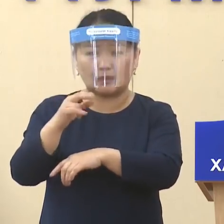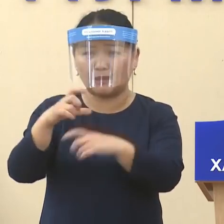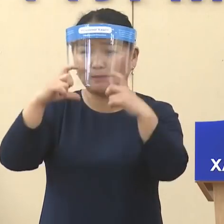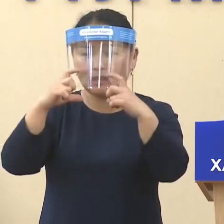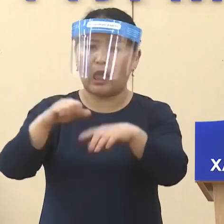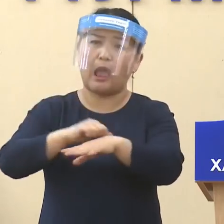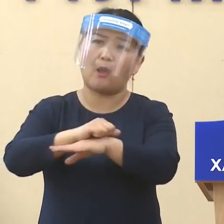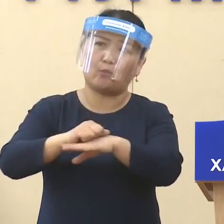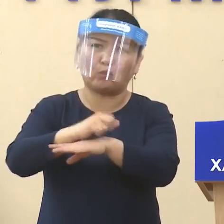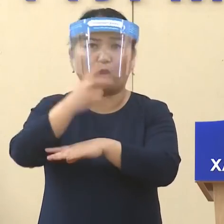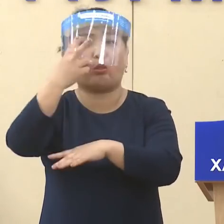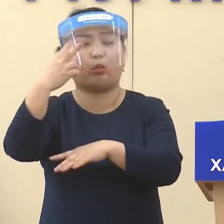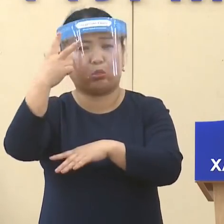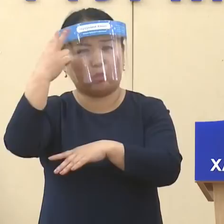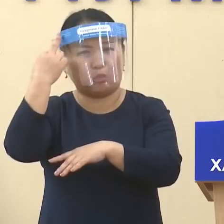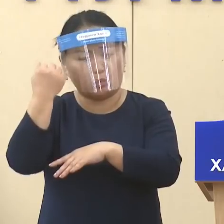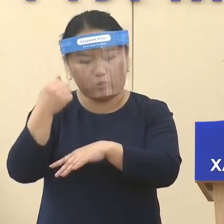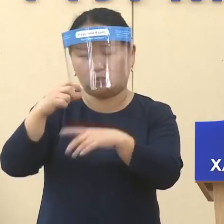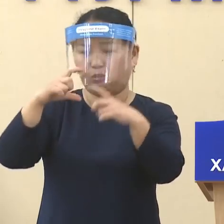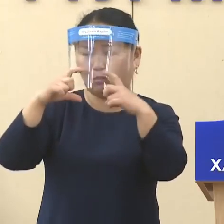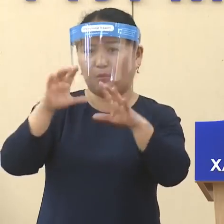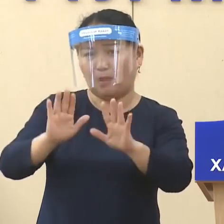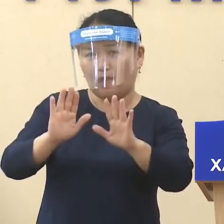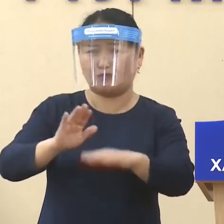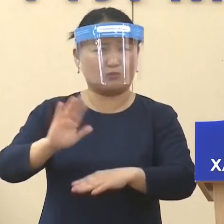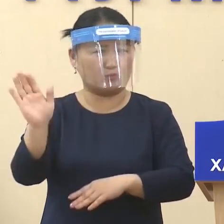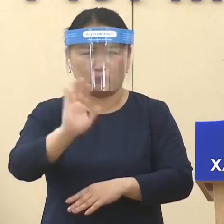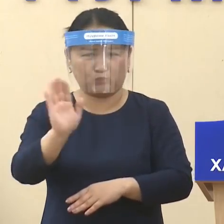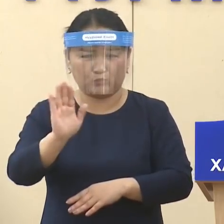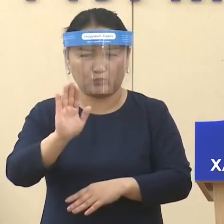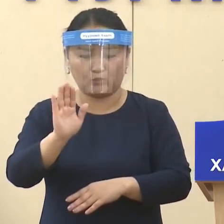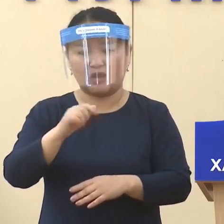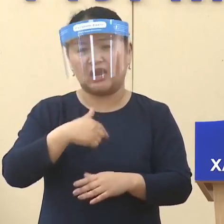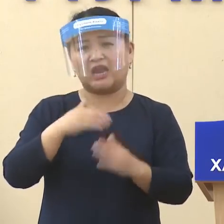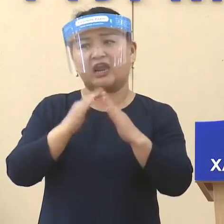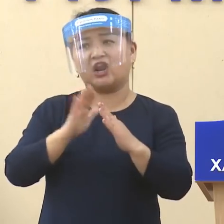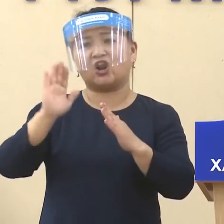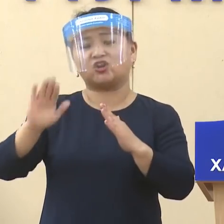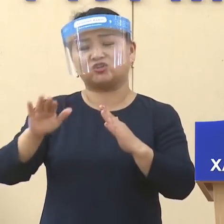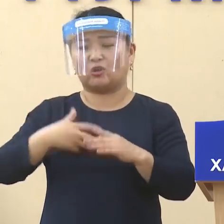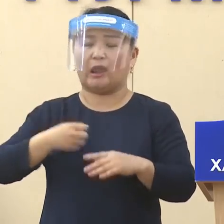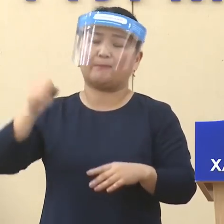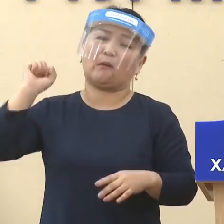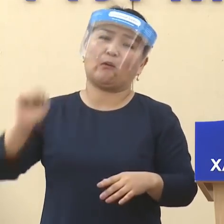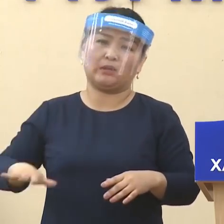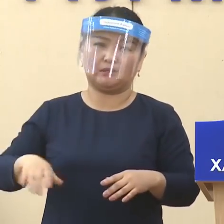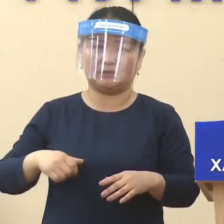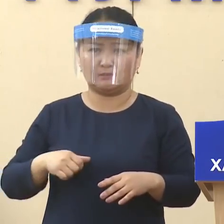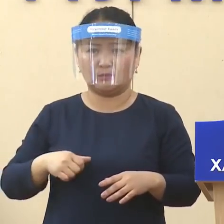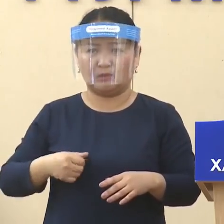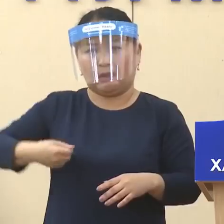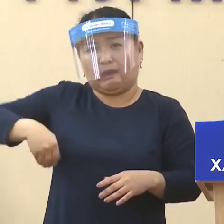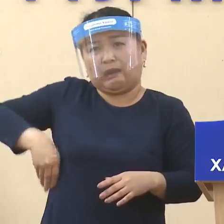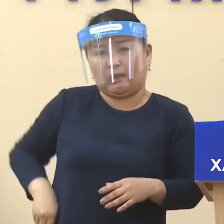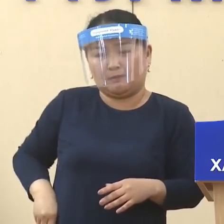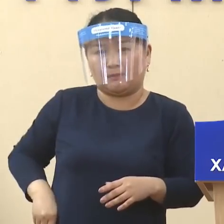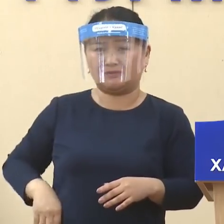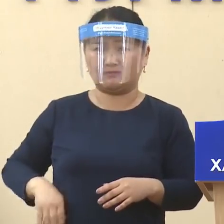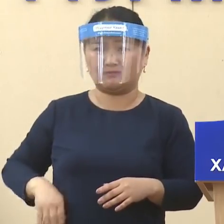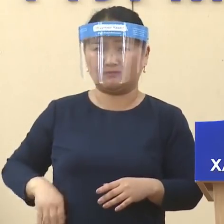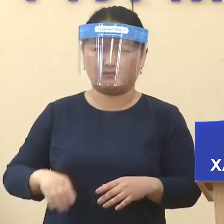мөн халдварын бохирдолтой тэр маск гэр орондоо аваачаад хамаагүй хайчих, за карма алчих зэргээр